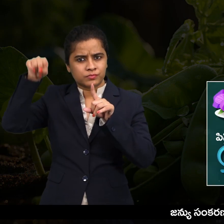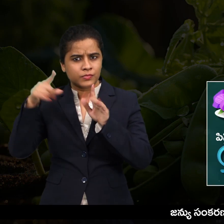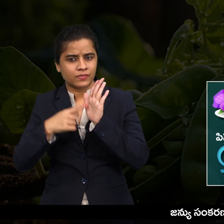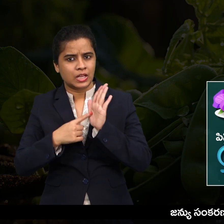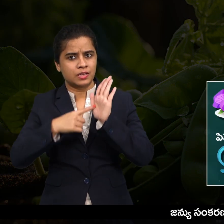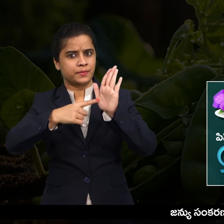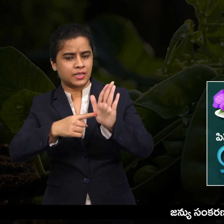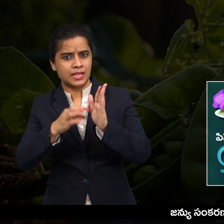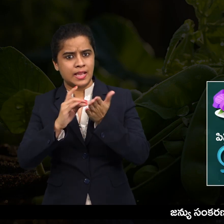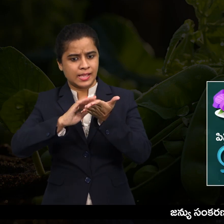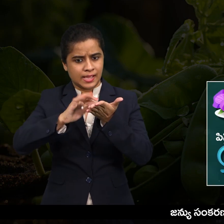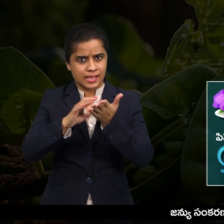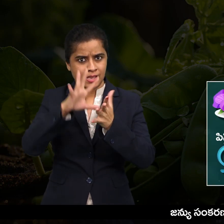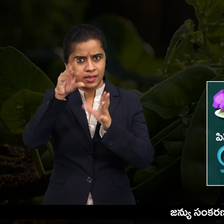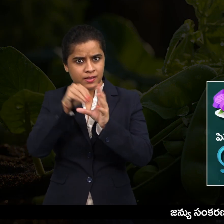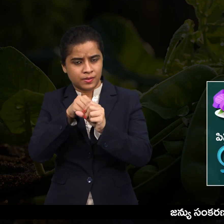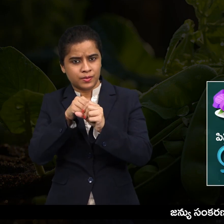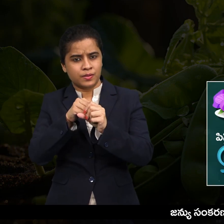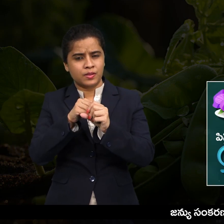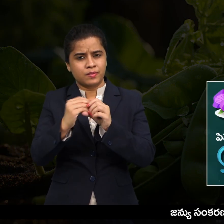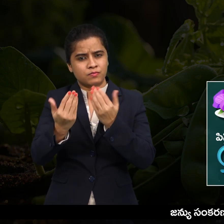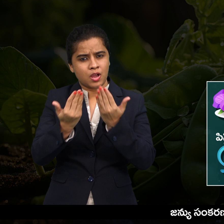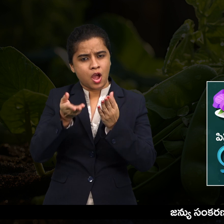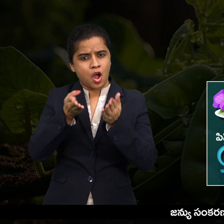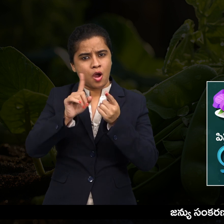జన్యు సంకరణంలో సంతానం యొక్క